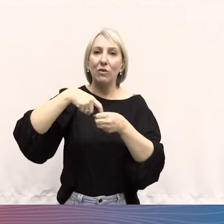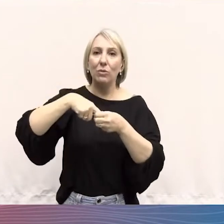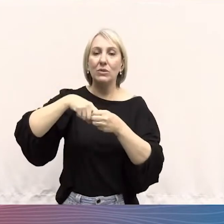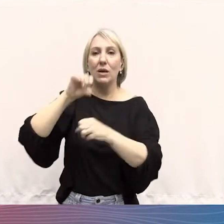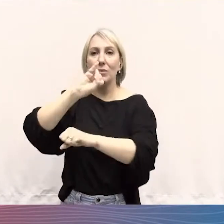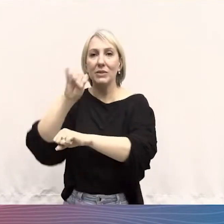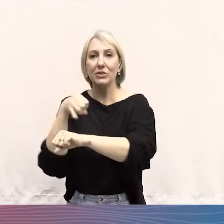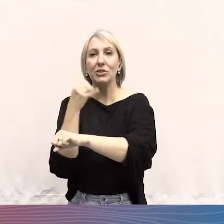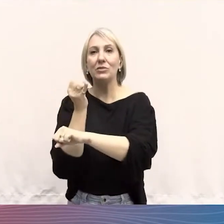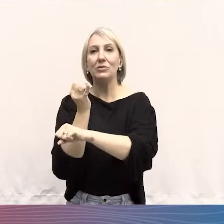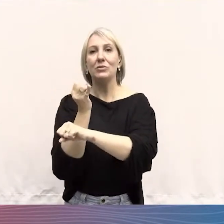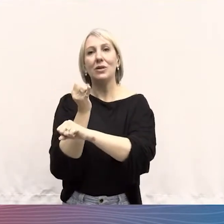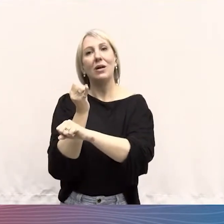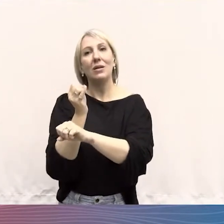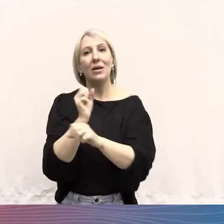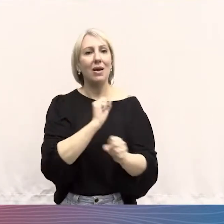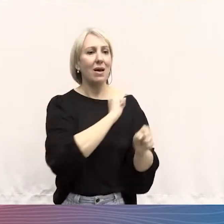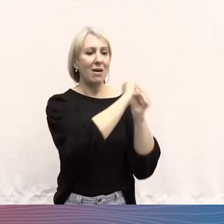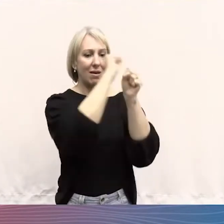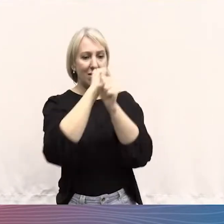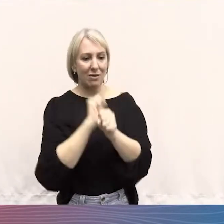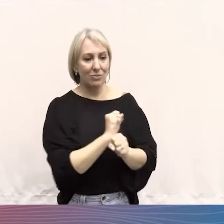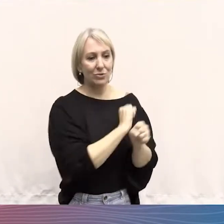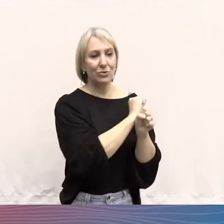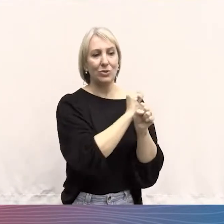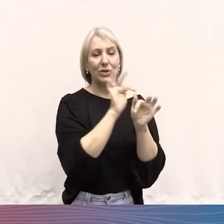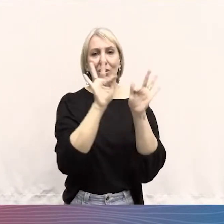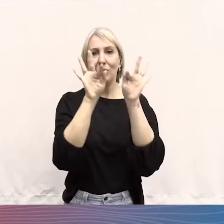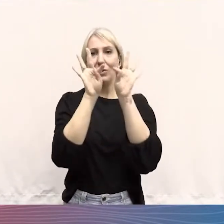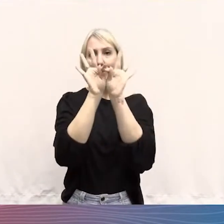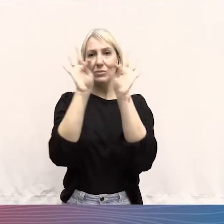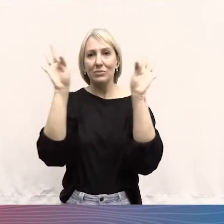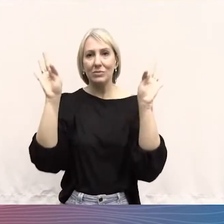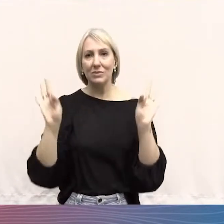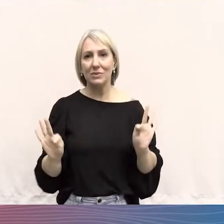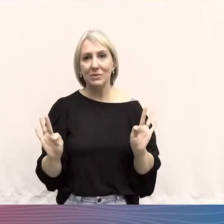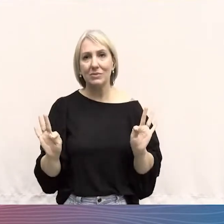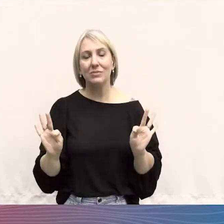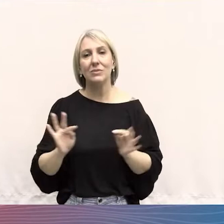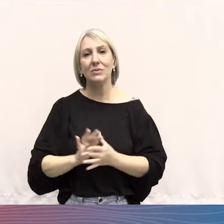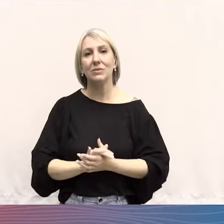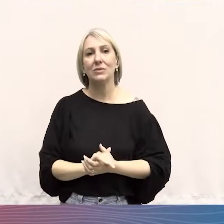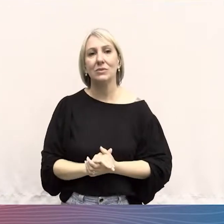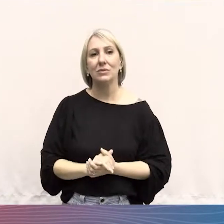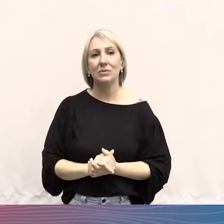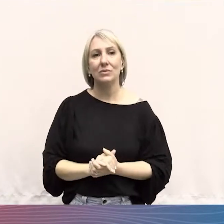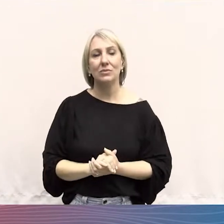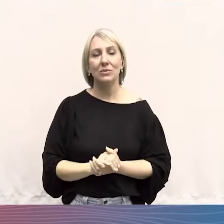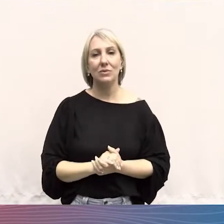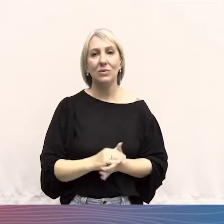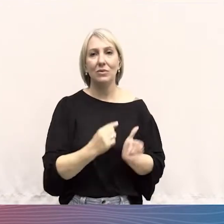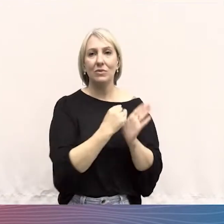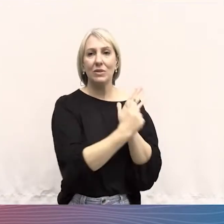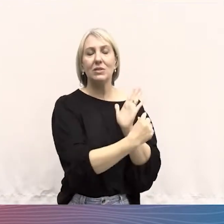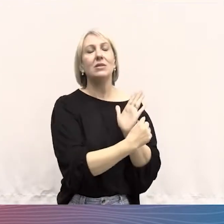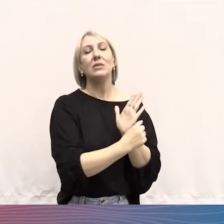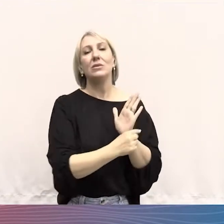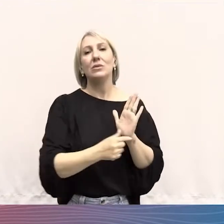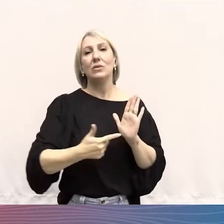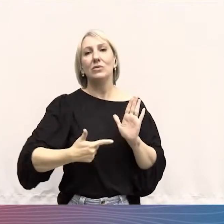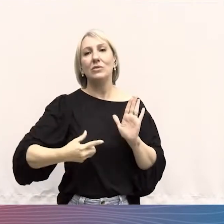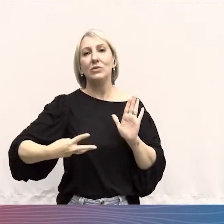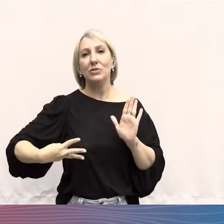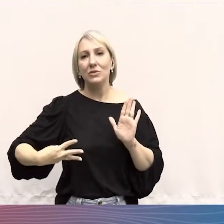templo, aleluia. E aí, irmãos, aqui, versículo 23 disse: assim diz Ciro, rei